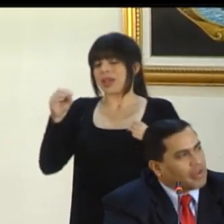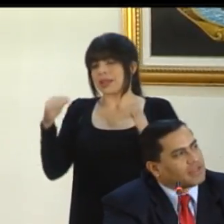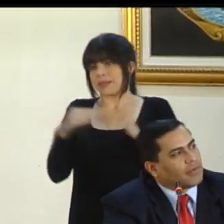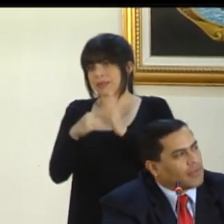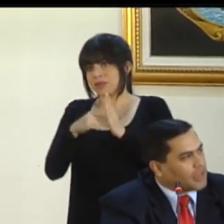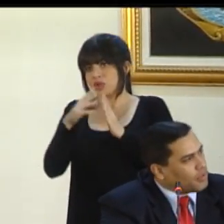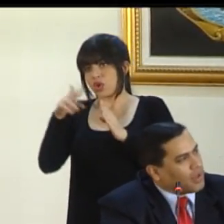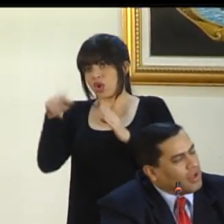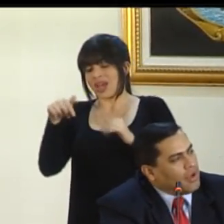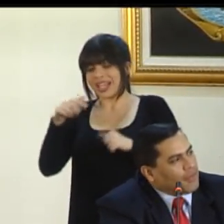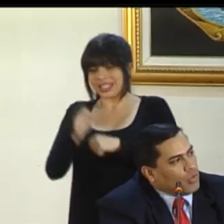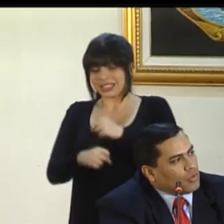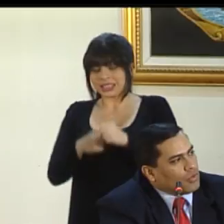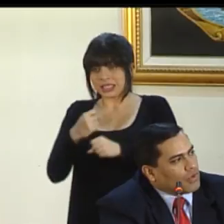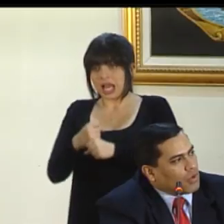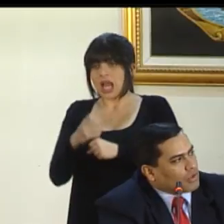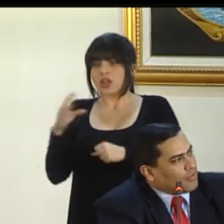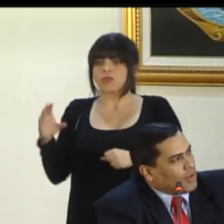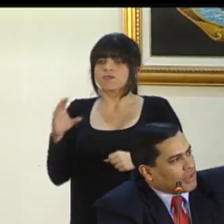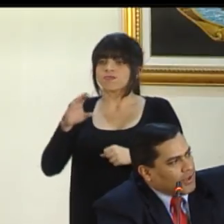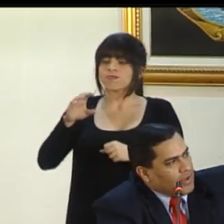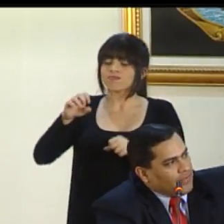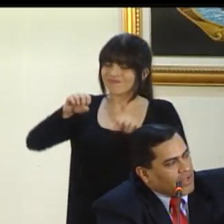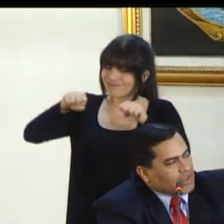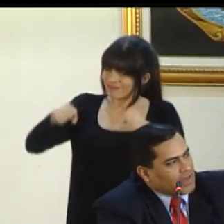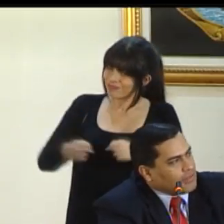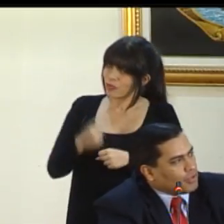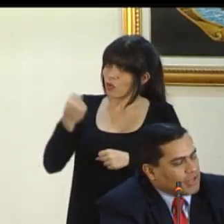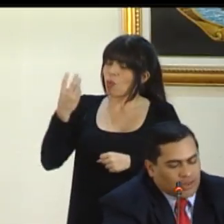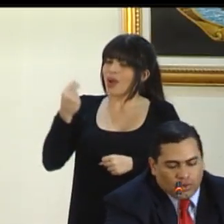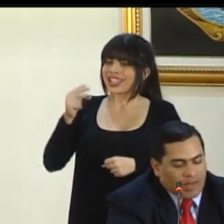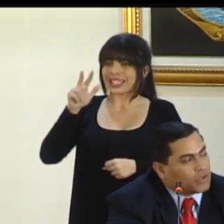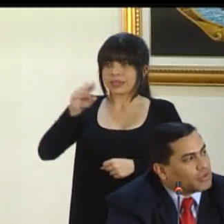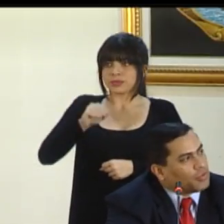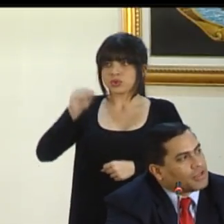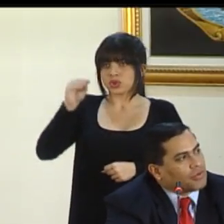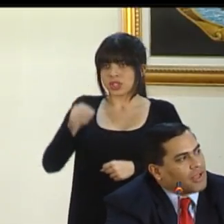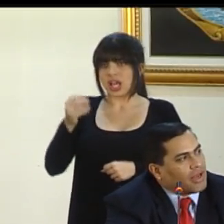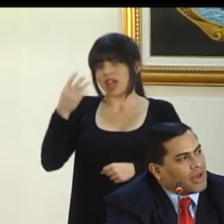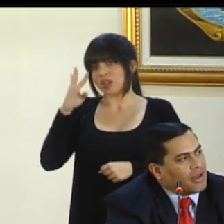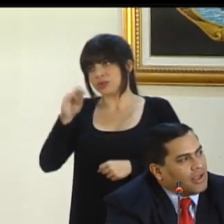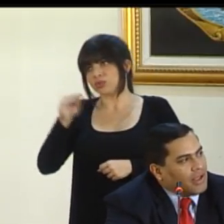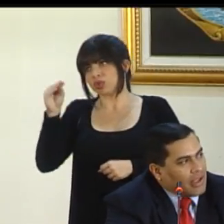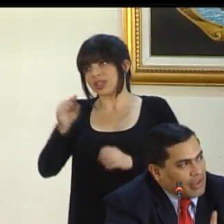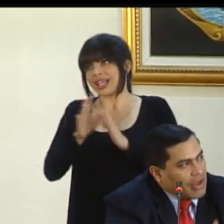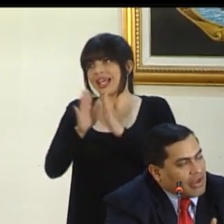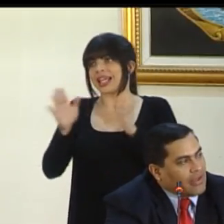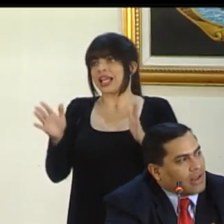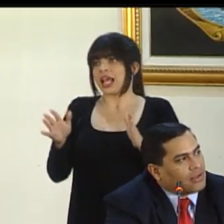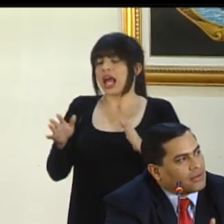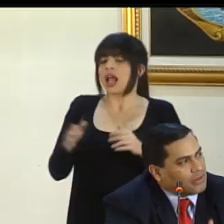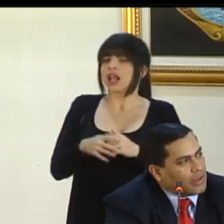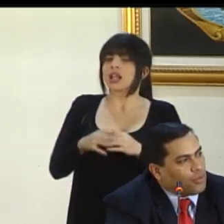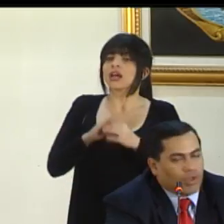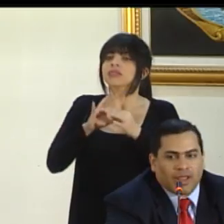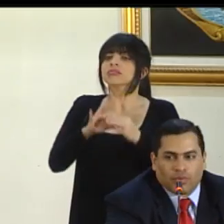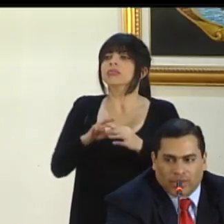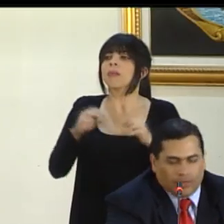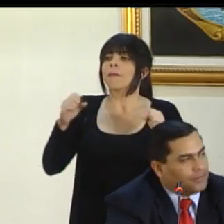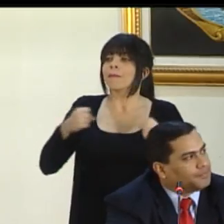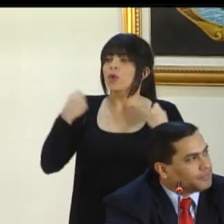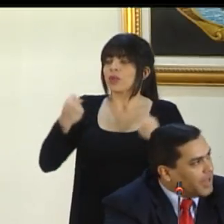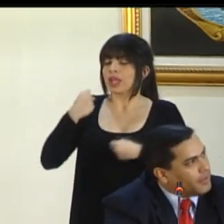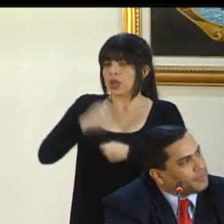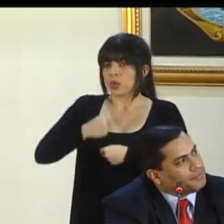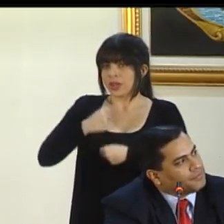año más bien estamos metiéndole un recorte fuerte del 13%, de 14% en general, a nivel de Poder